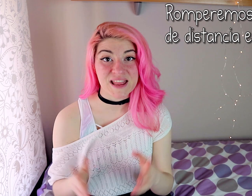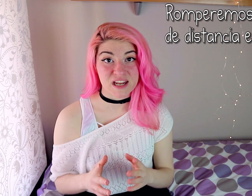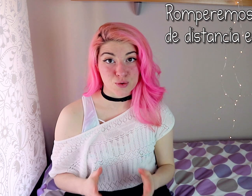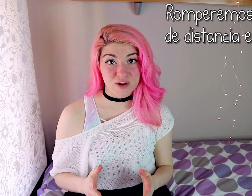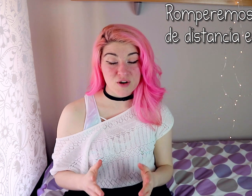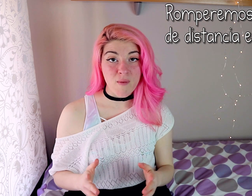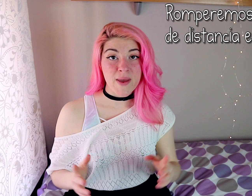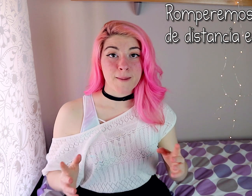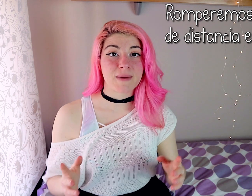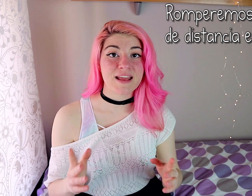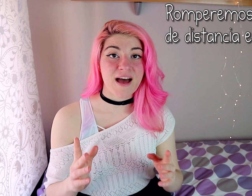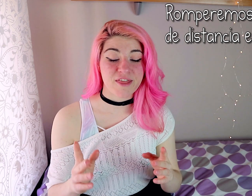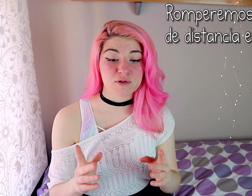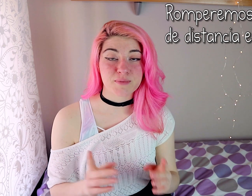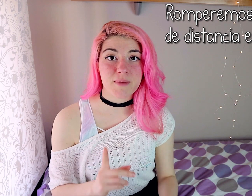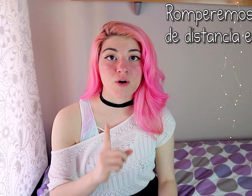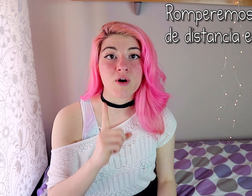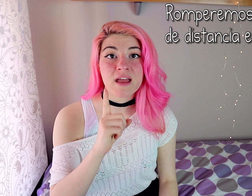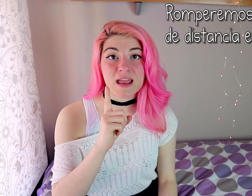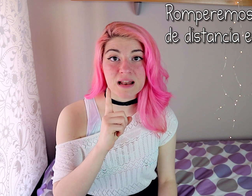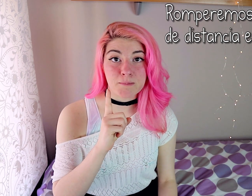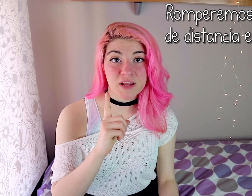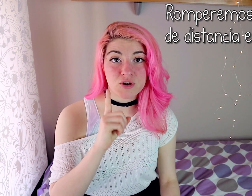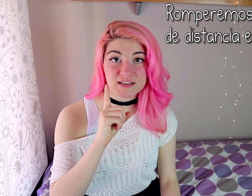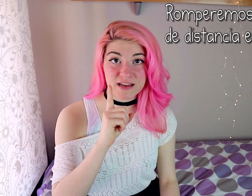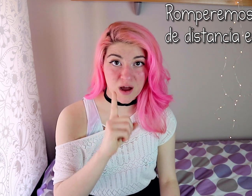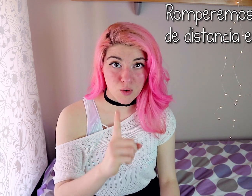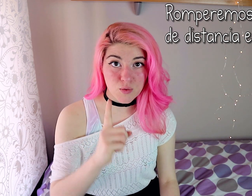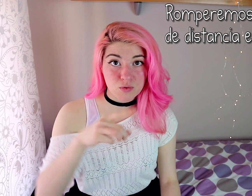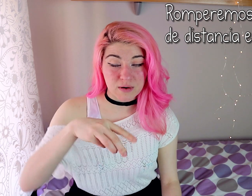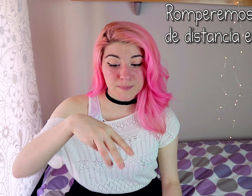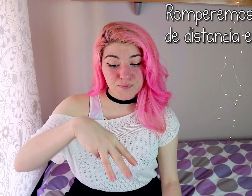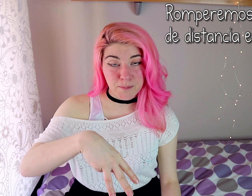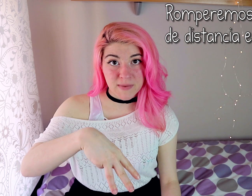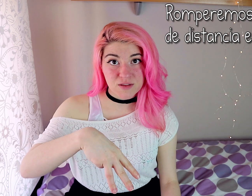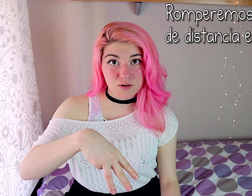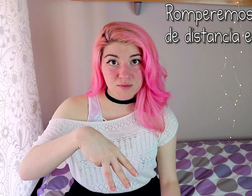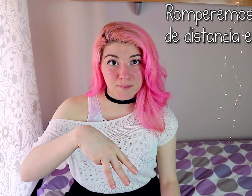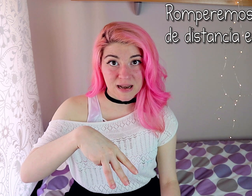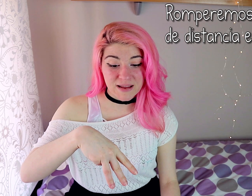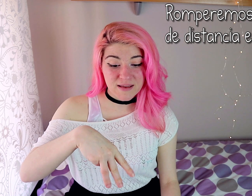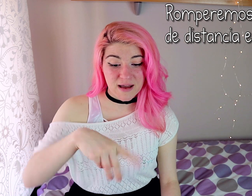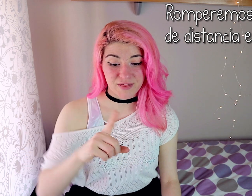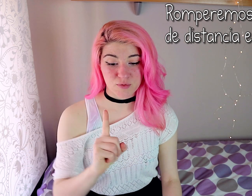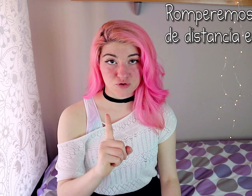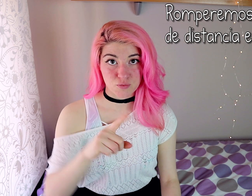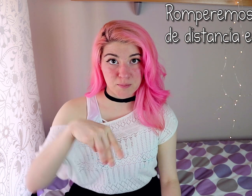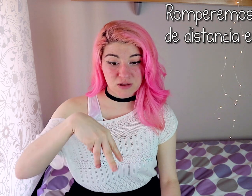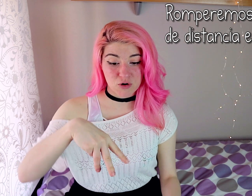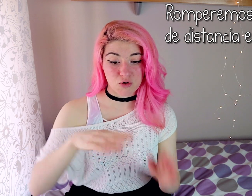entre tú y yo, ¿vale? Hacemos primero el metro que sería un metro, ¿vale? Hacemos un metro que